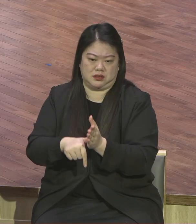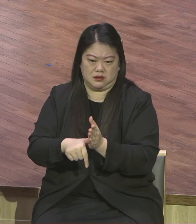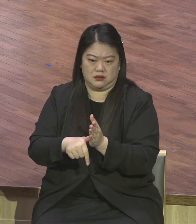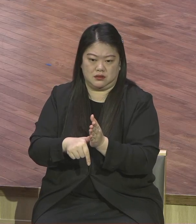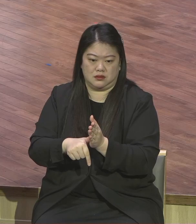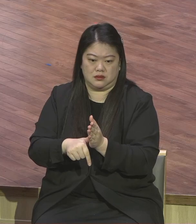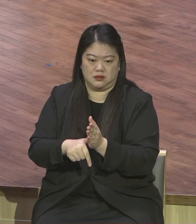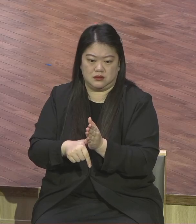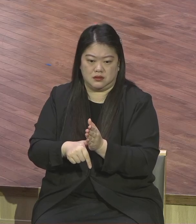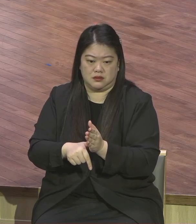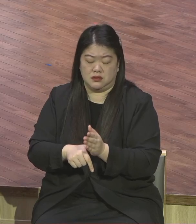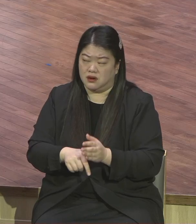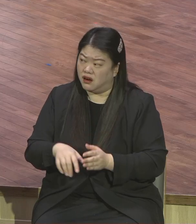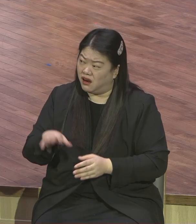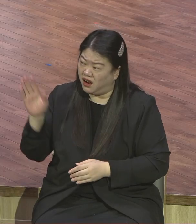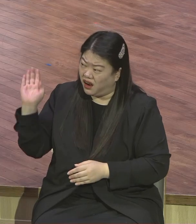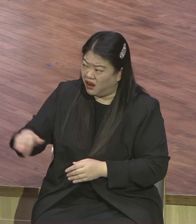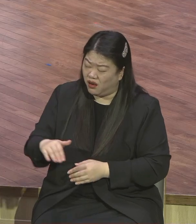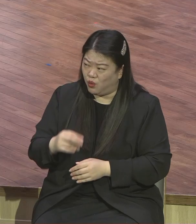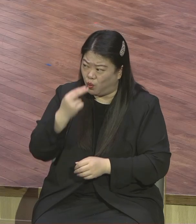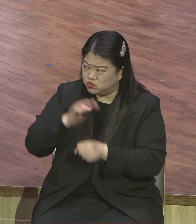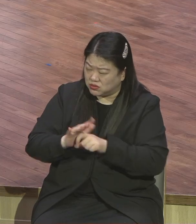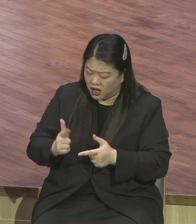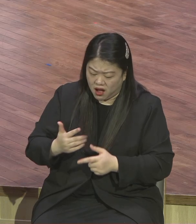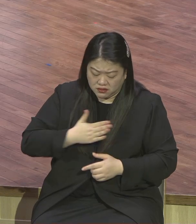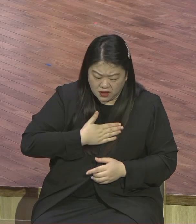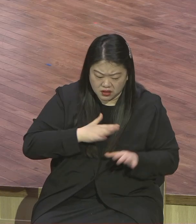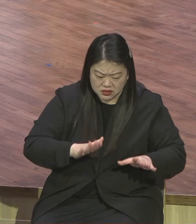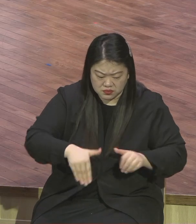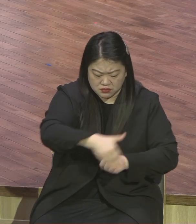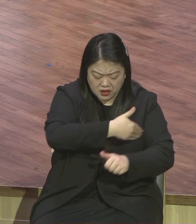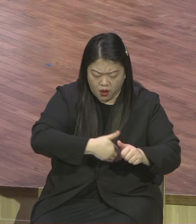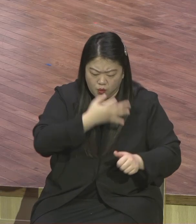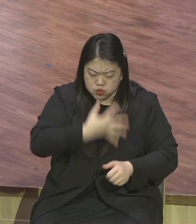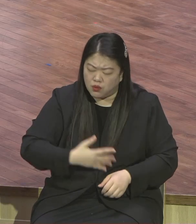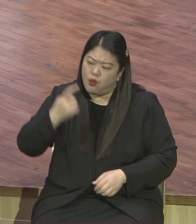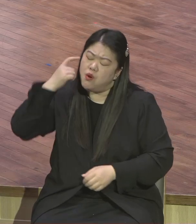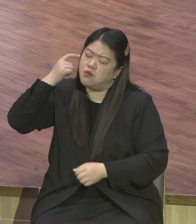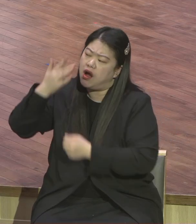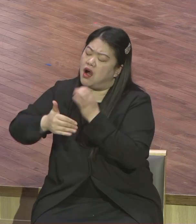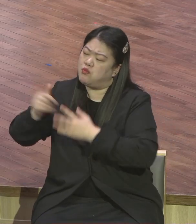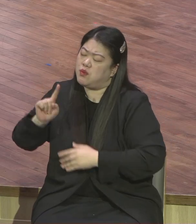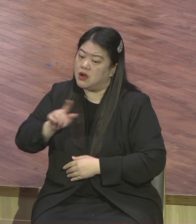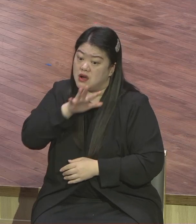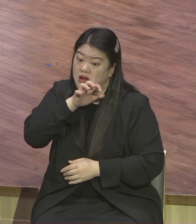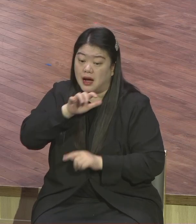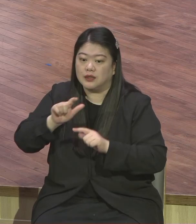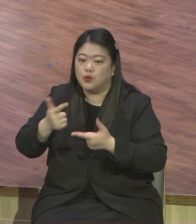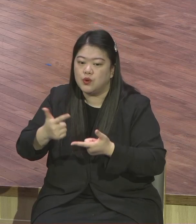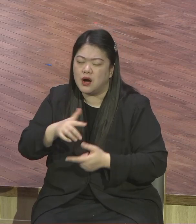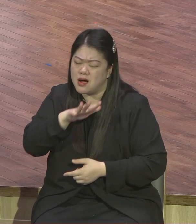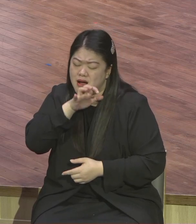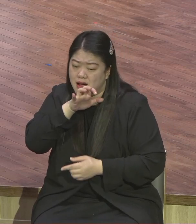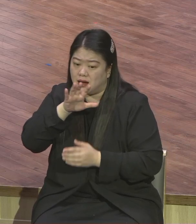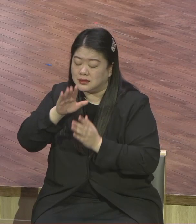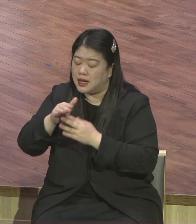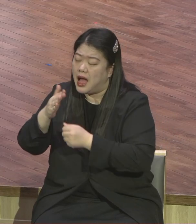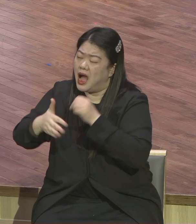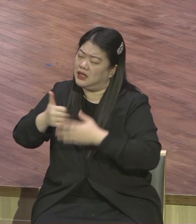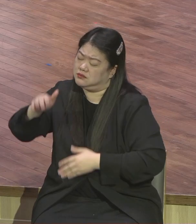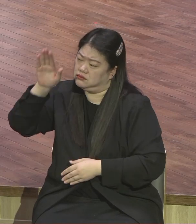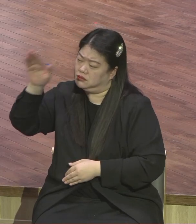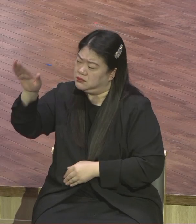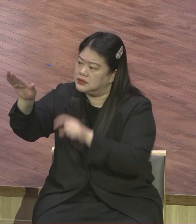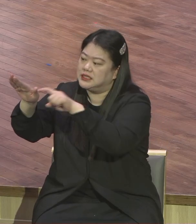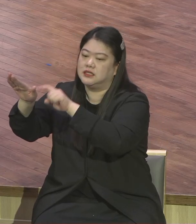주옵소서. 평생 간증할 수밖에 없는, 평생 축복의 통로가 되는, 평생 하나님